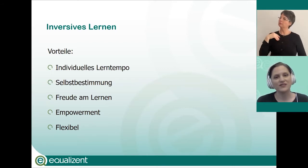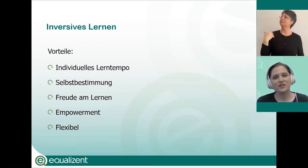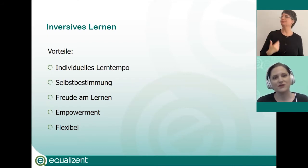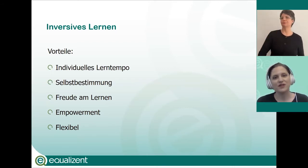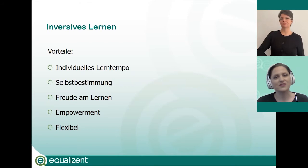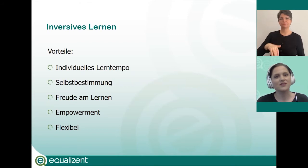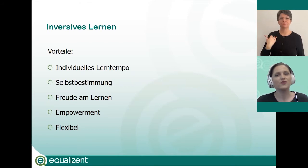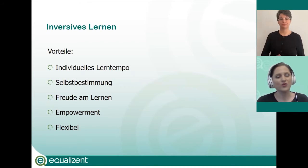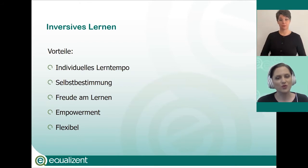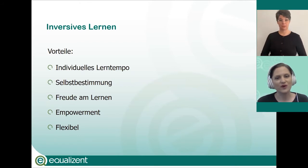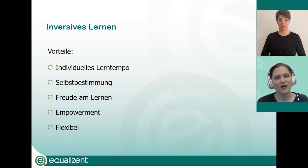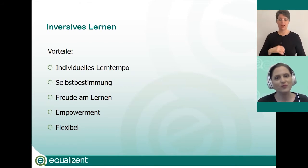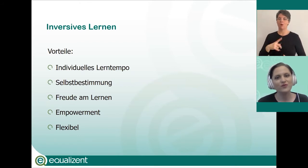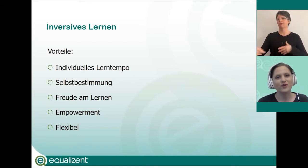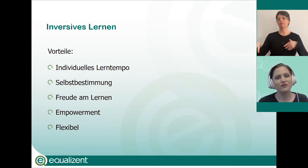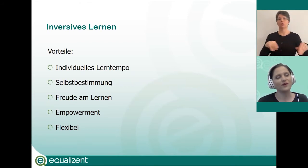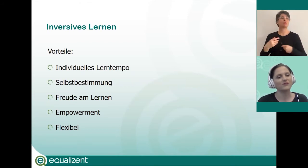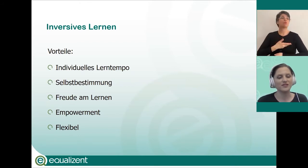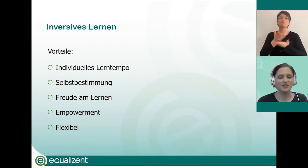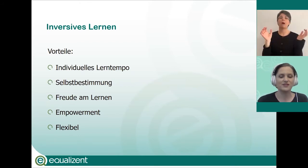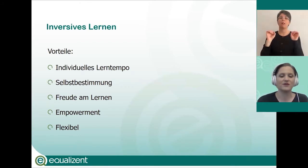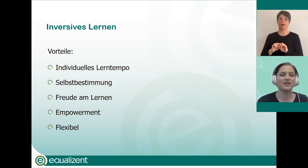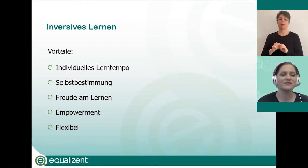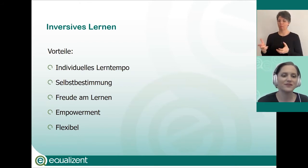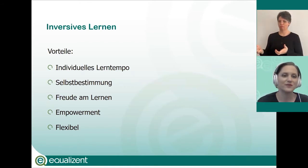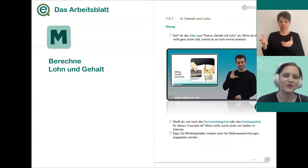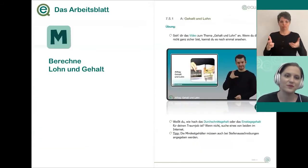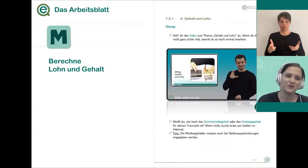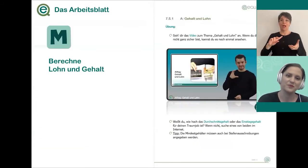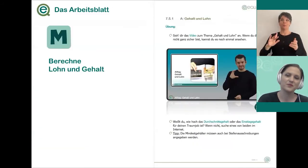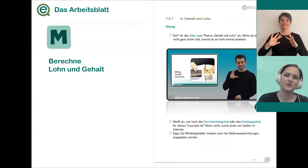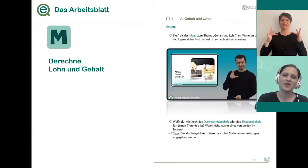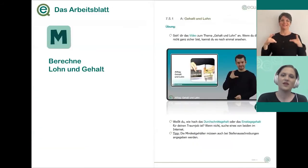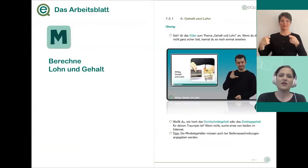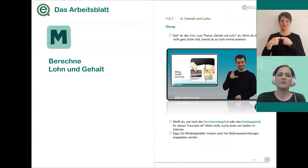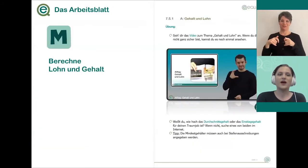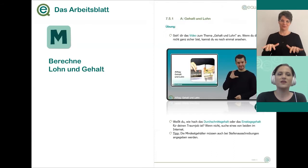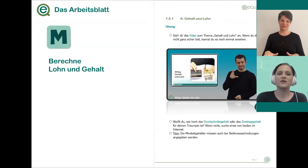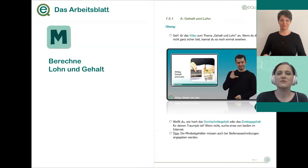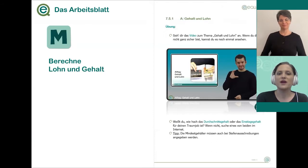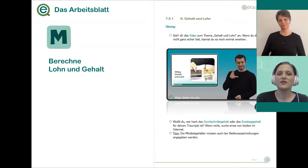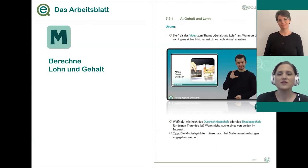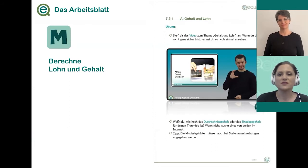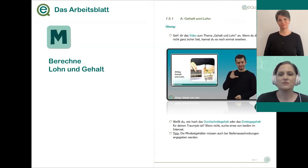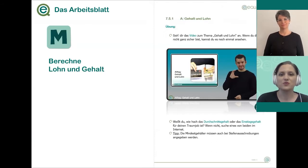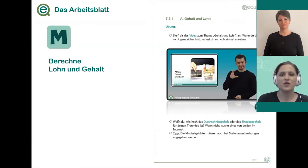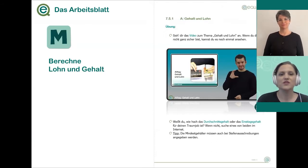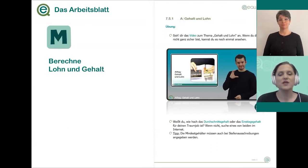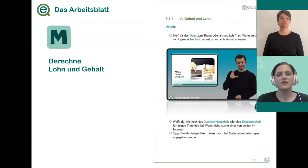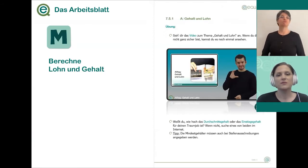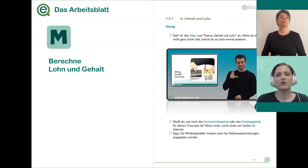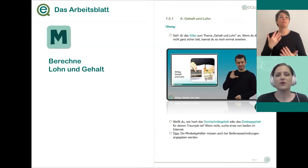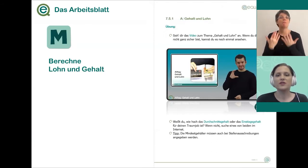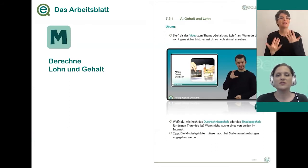total flexibel, weil sie es von überall abrufen können, vorausgesetzt, sie haben eine Internetverbindung. Im Bereich Mathematik sieht das eben so